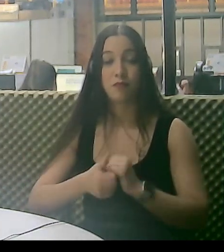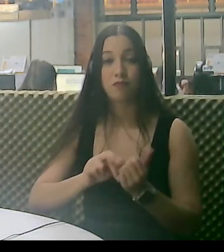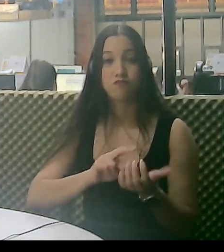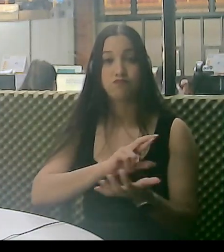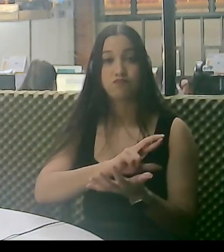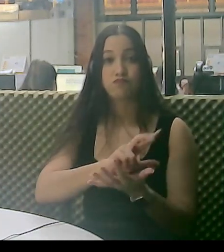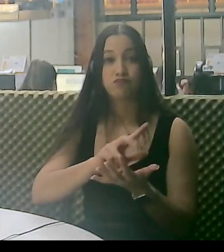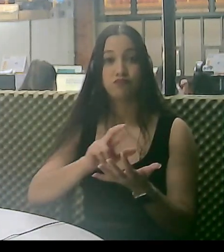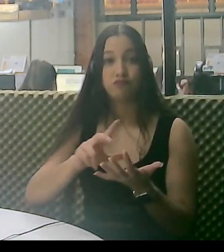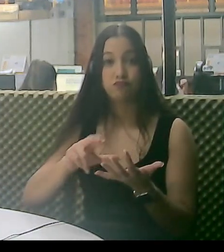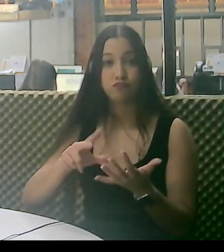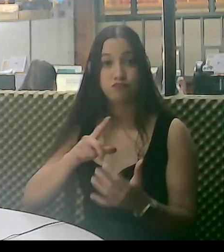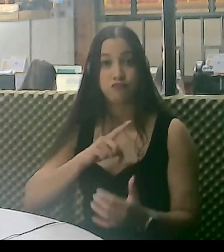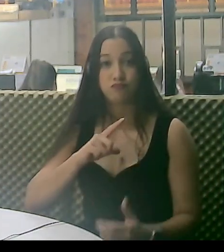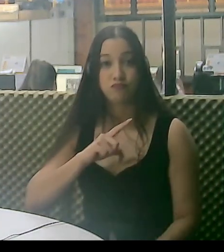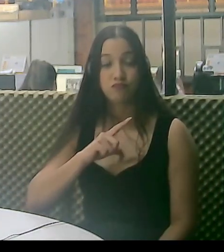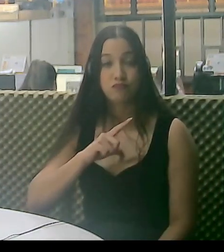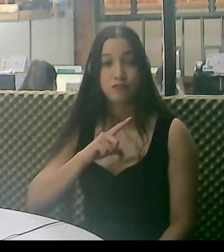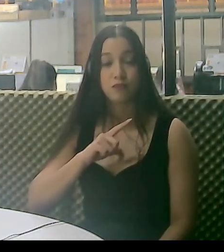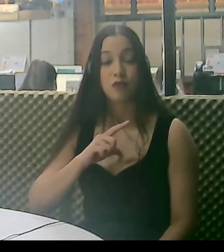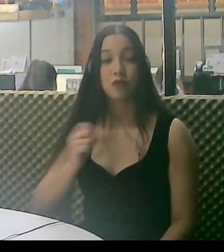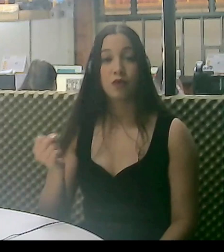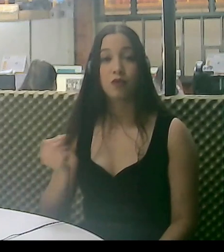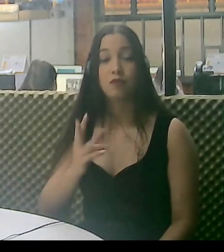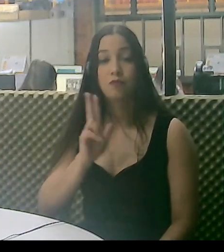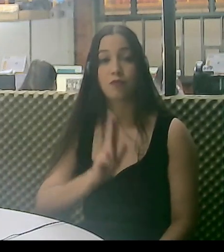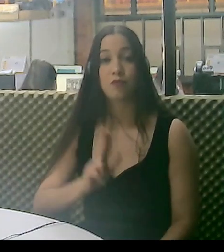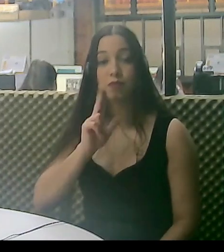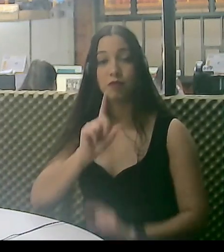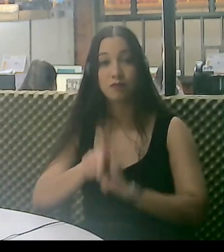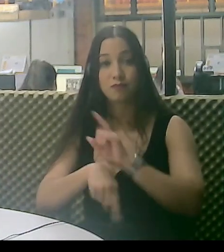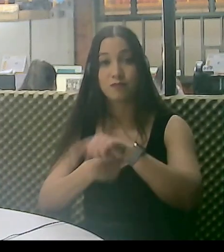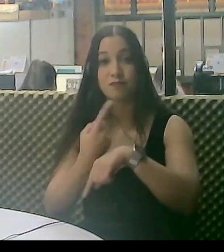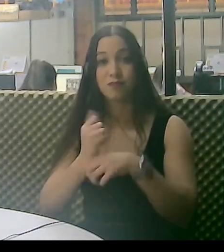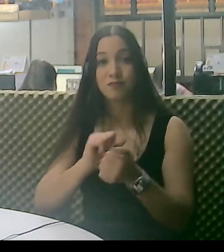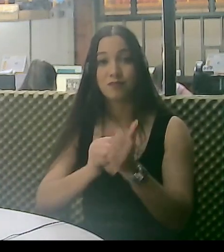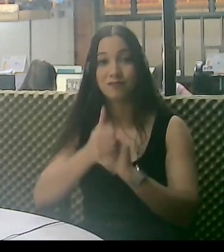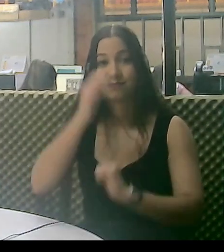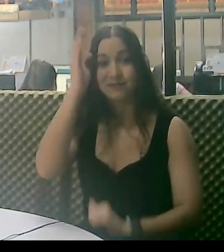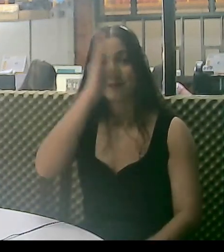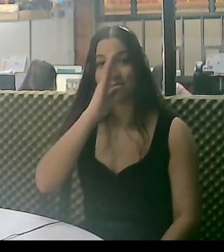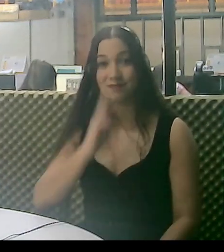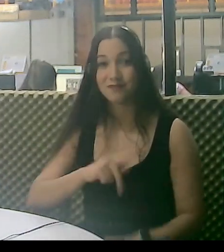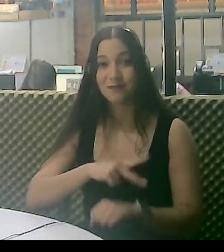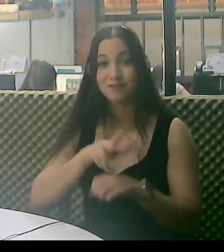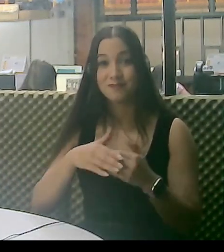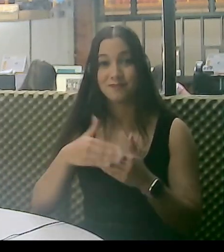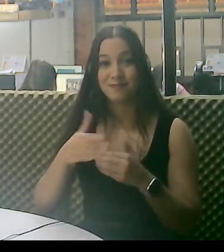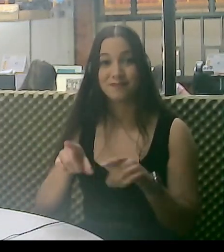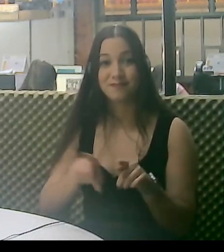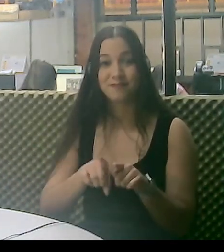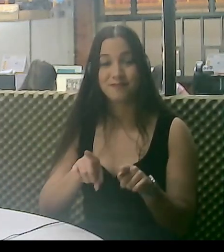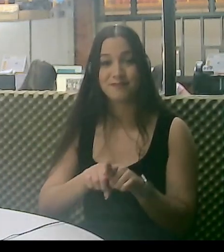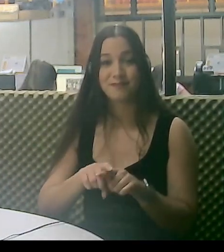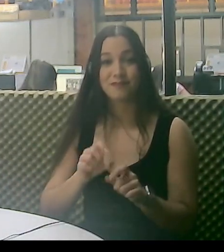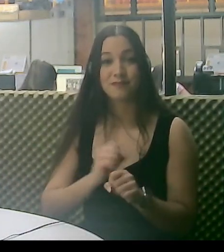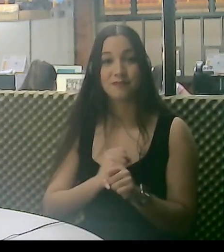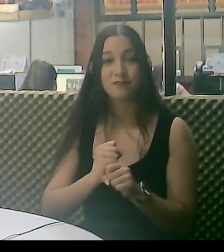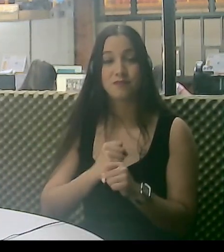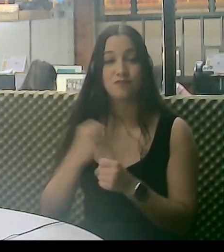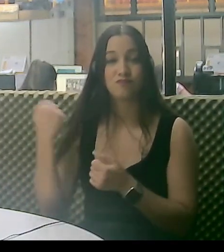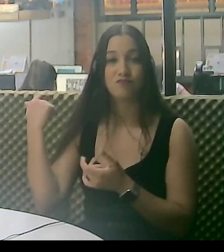de modalidades, a instituição elevou ainda mais o nome de Uberlândia no esporte nacional e internacional. Durante o ano,